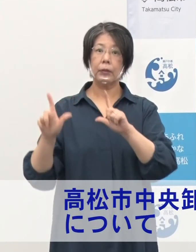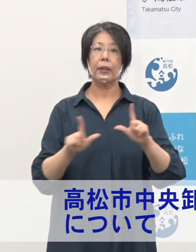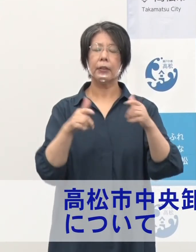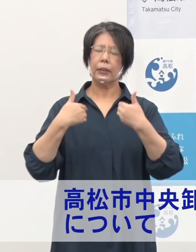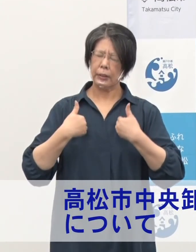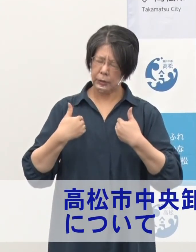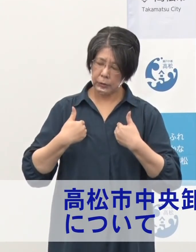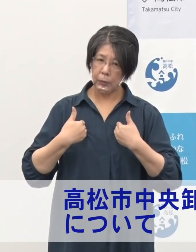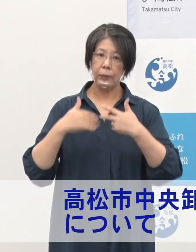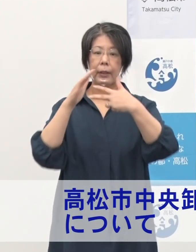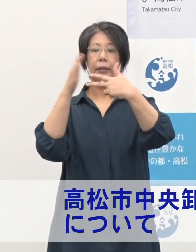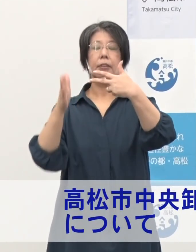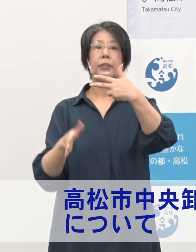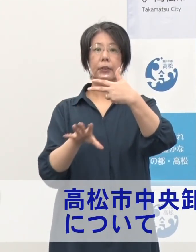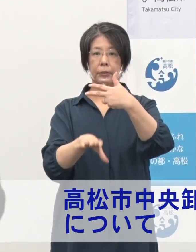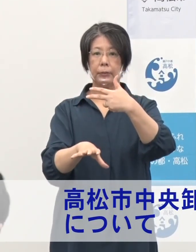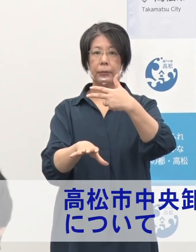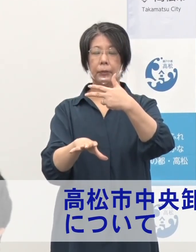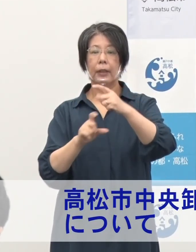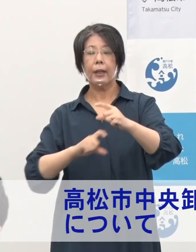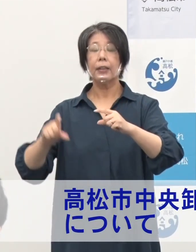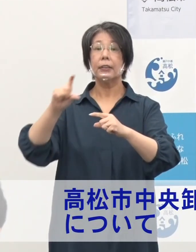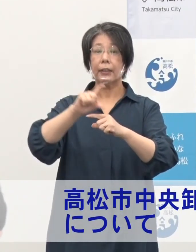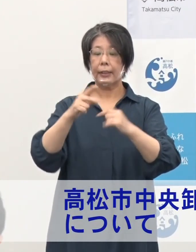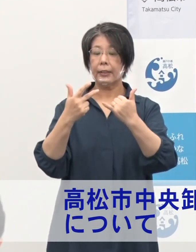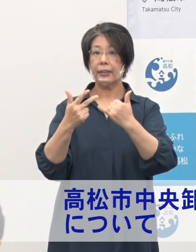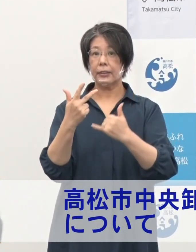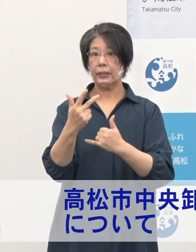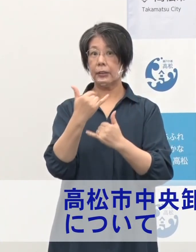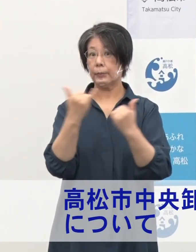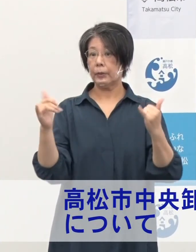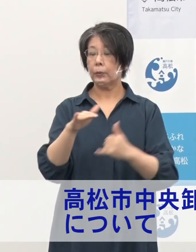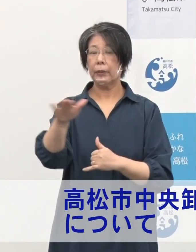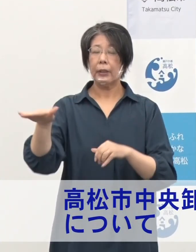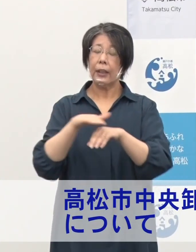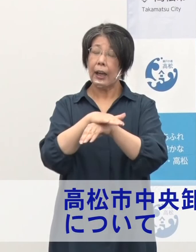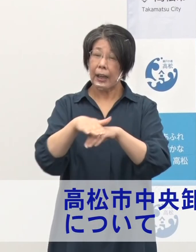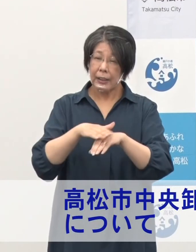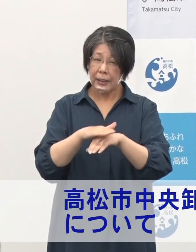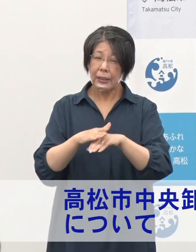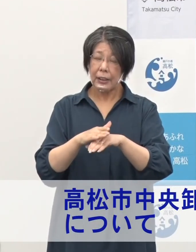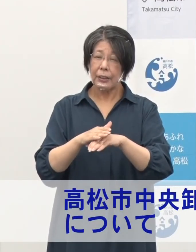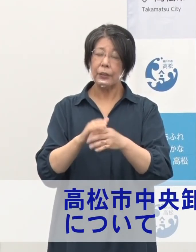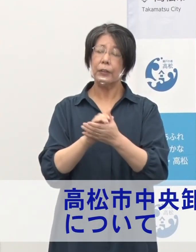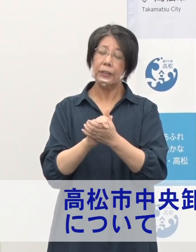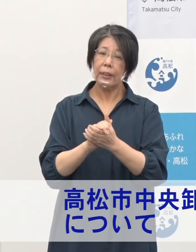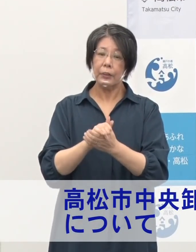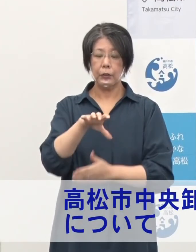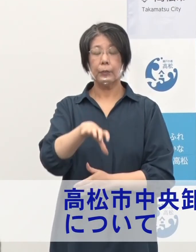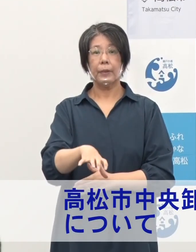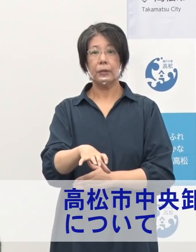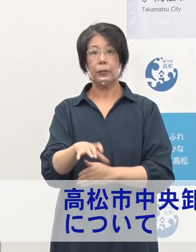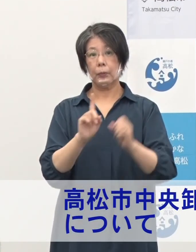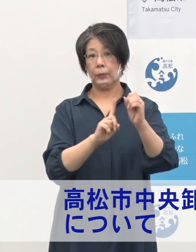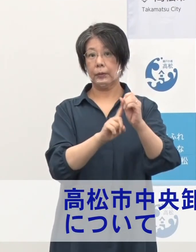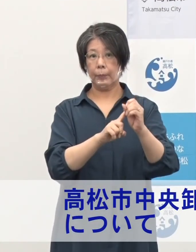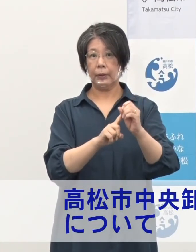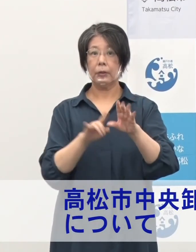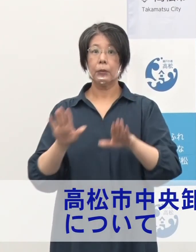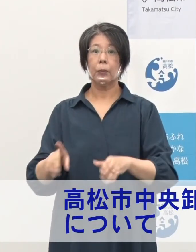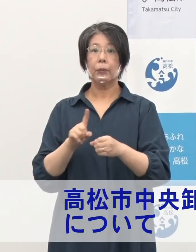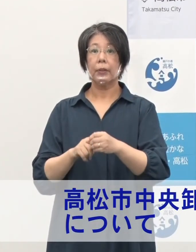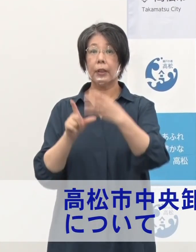でございますがさらに市民の皆様に愛され親しまれる市場となることを目指して本年4月より